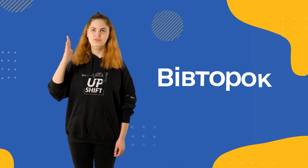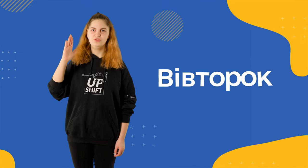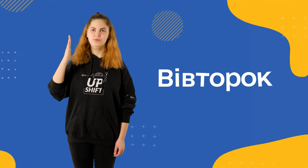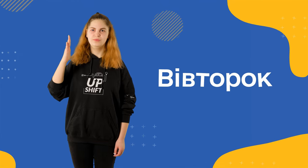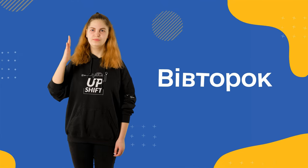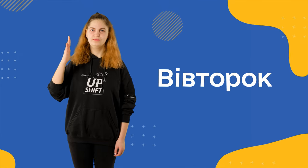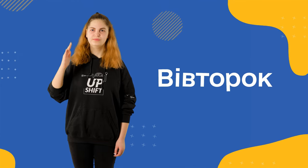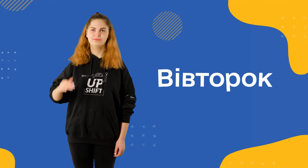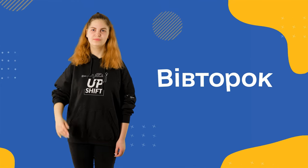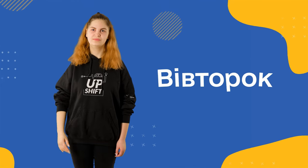Вівторок.